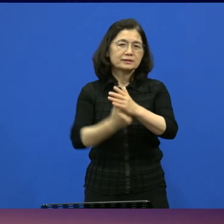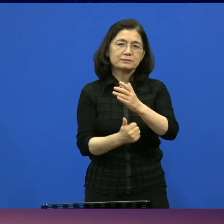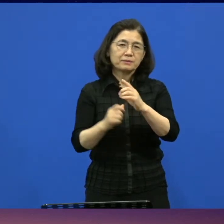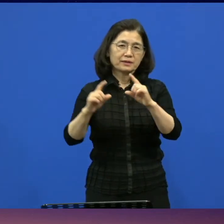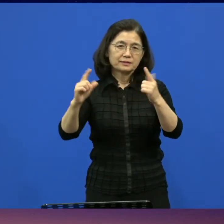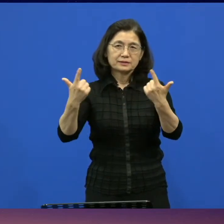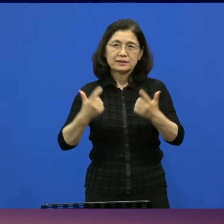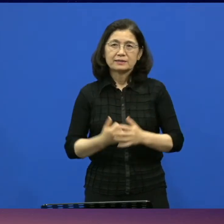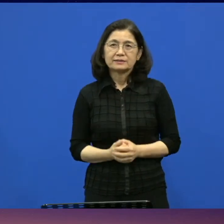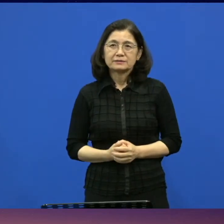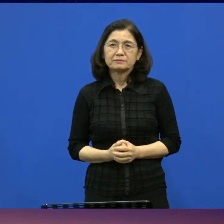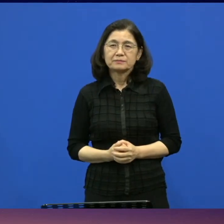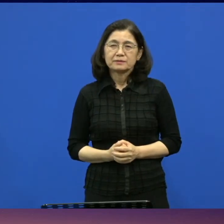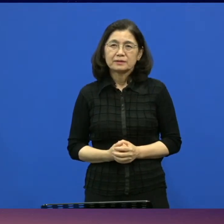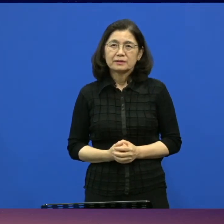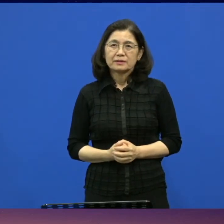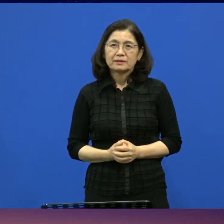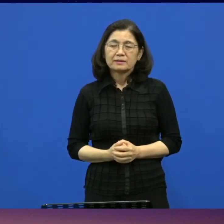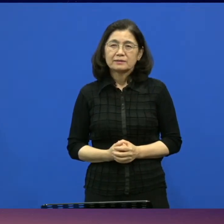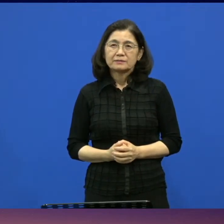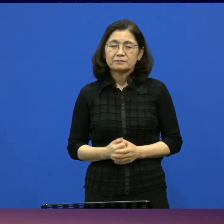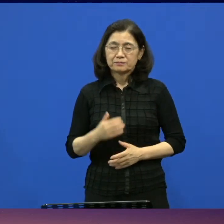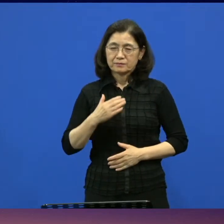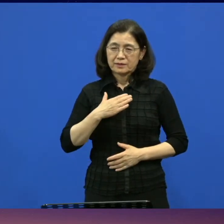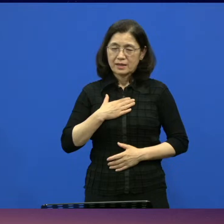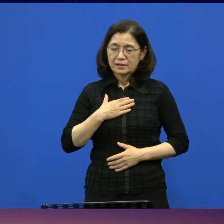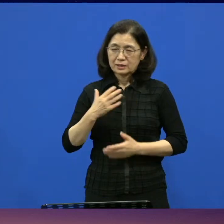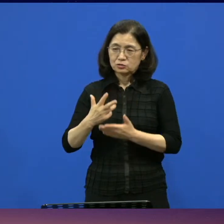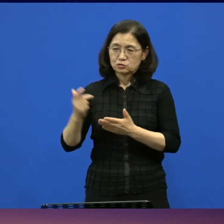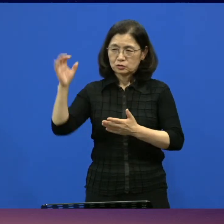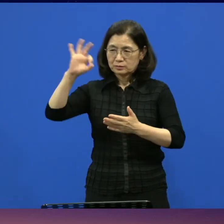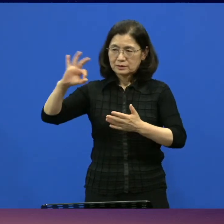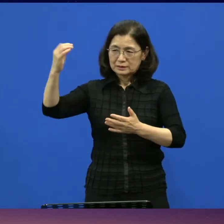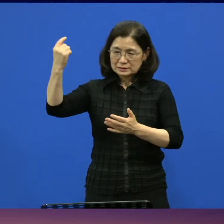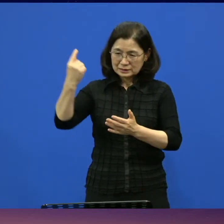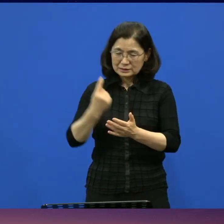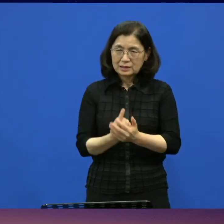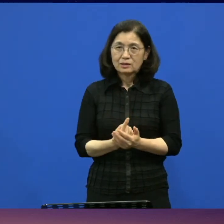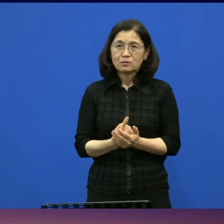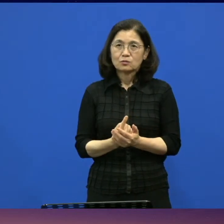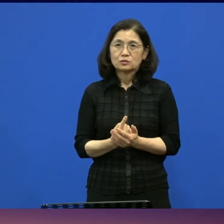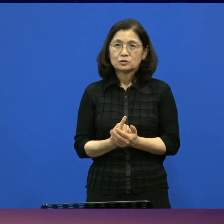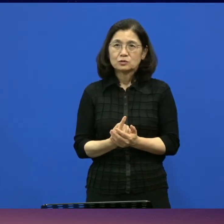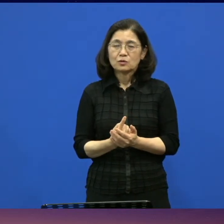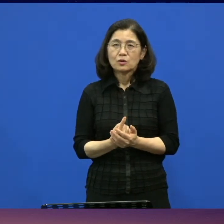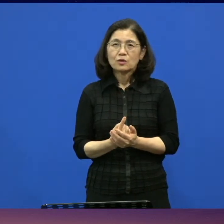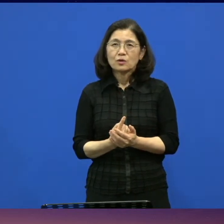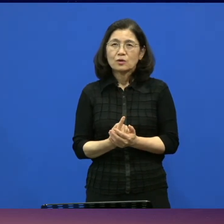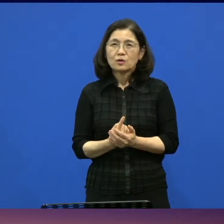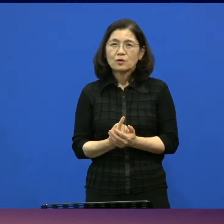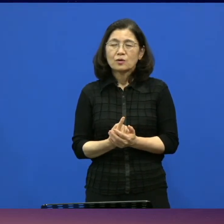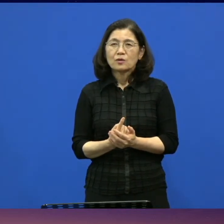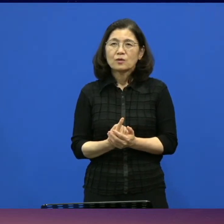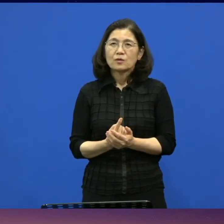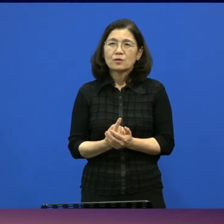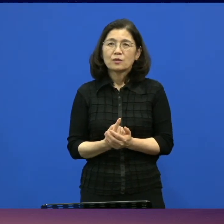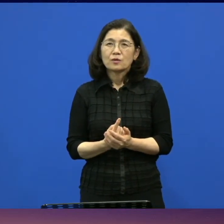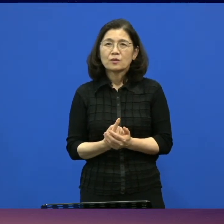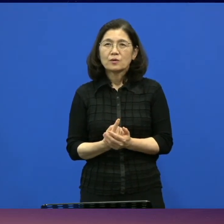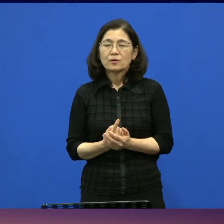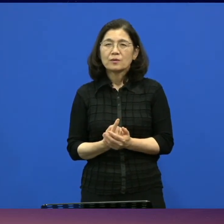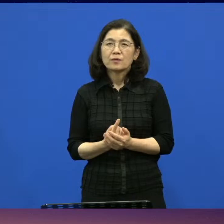낮아진 그곳에 주님이 찾아오시고 우리의 척박한 우리의 마음, 사막과 같은 우리의 마음에